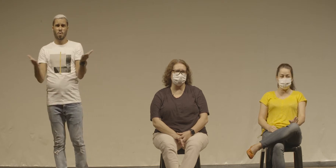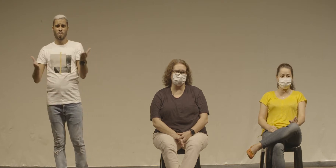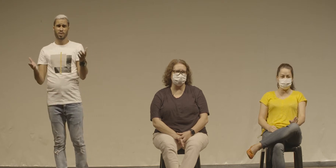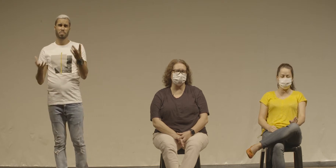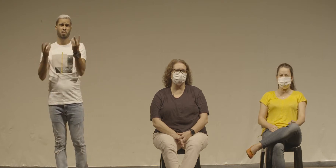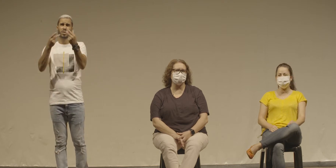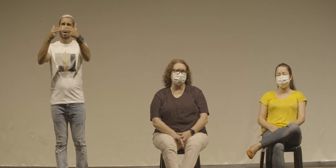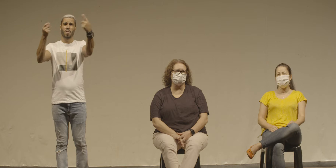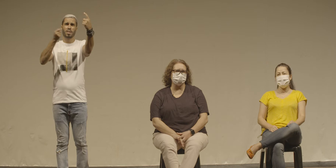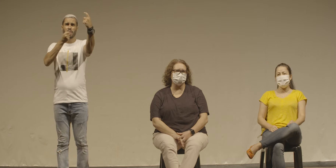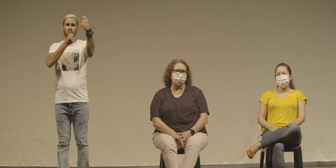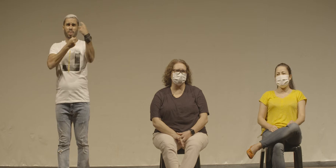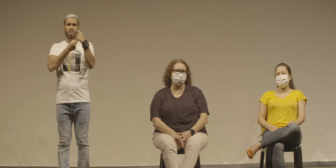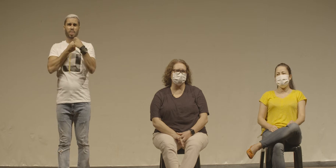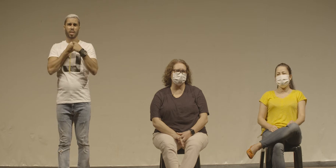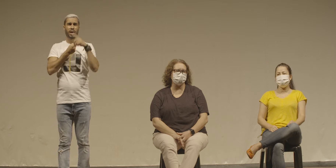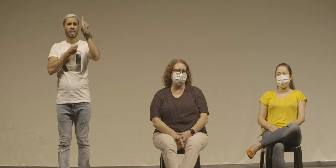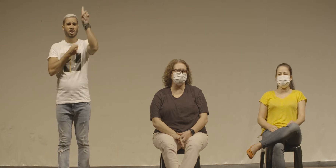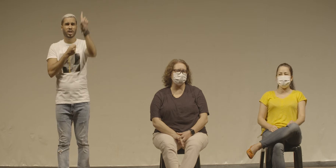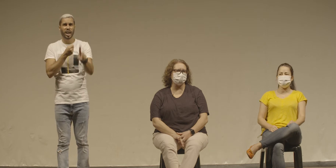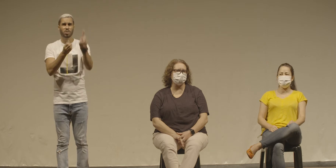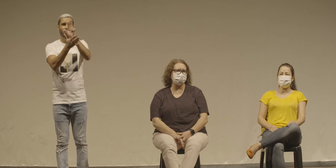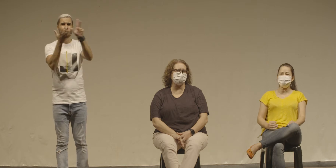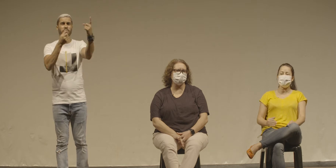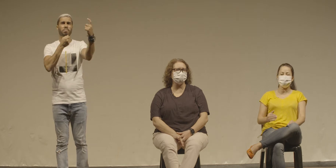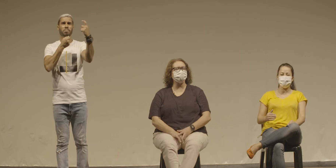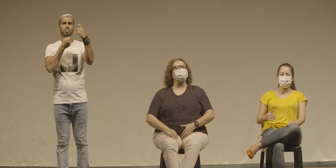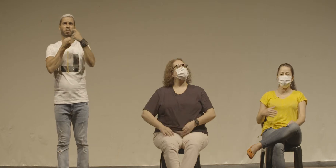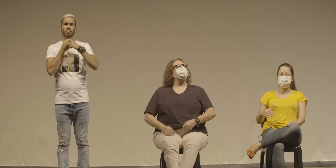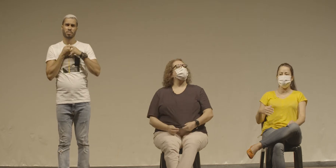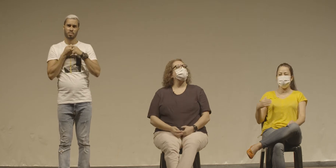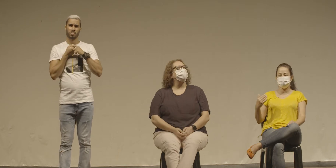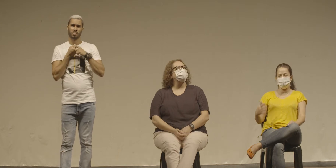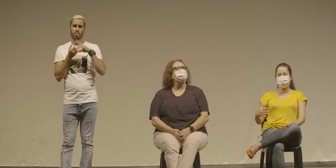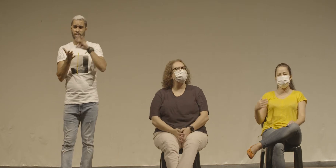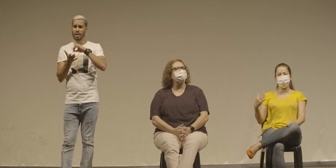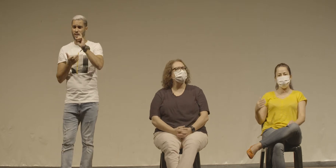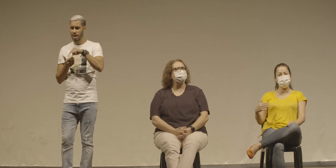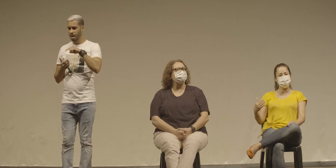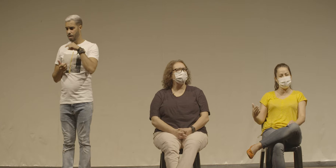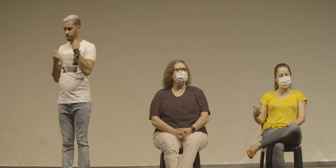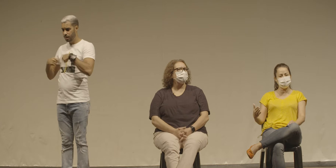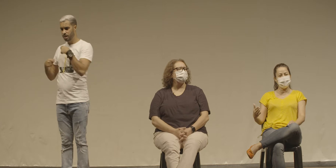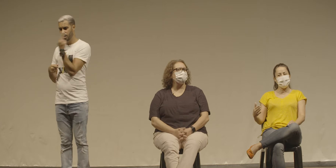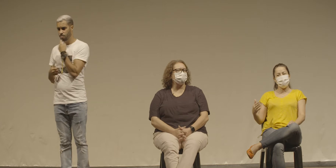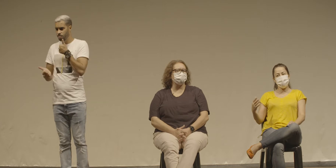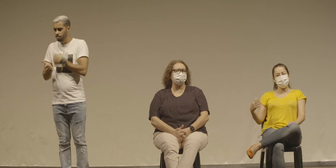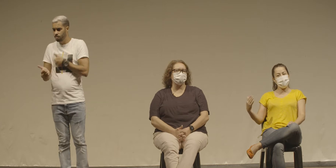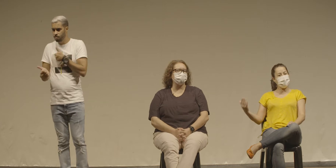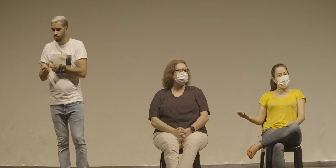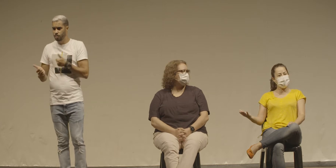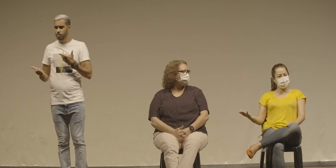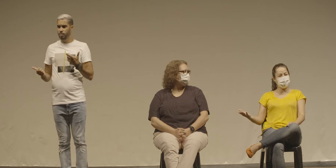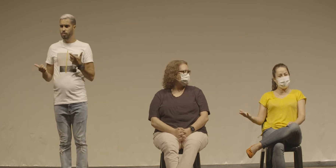questões e direitos. Mas você tentar fazer com que o esporte continue sendo o